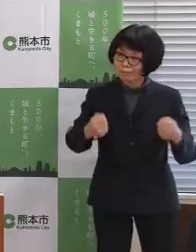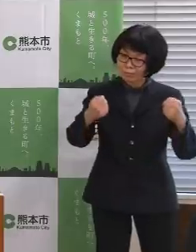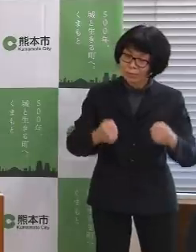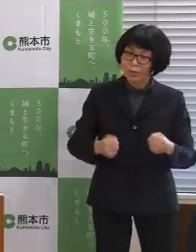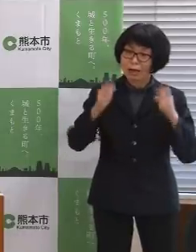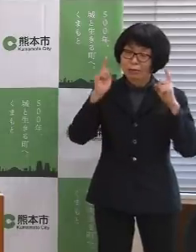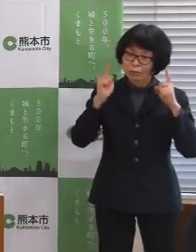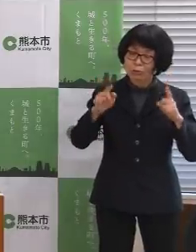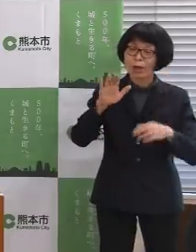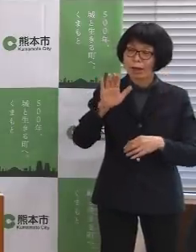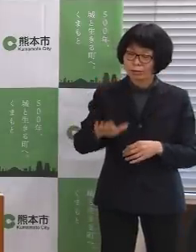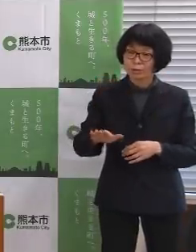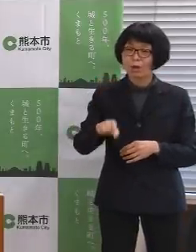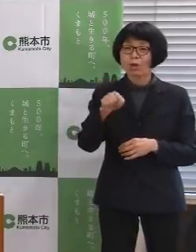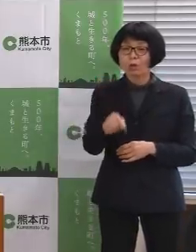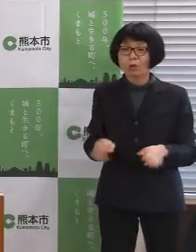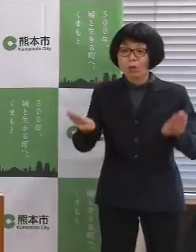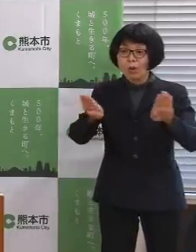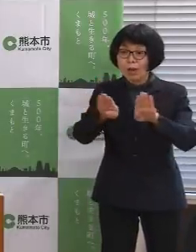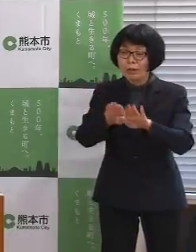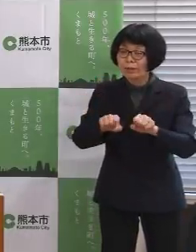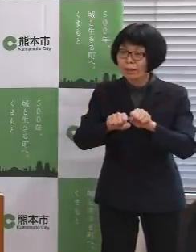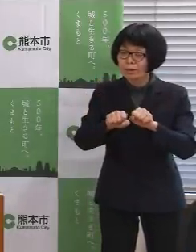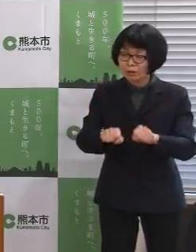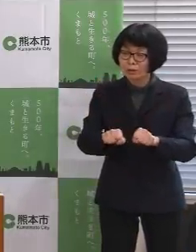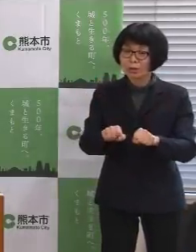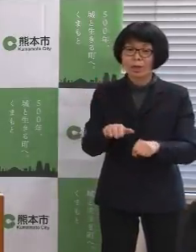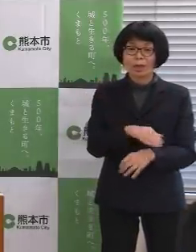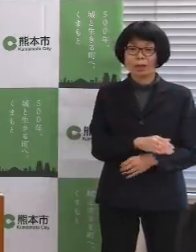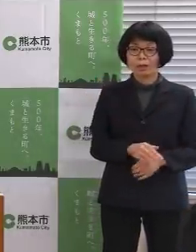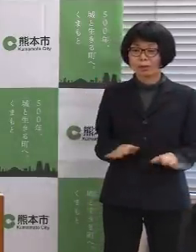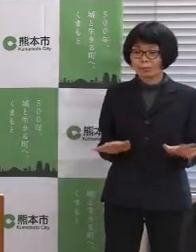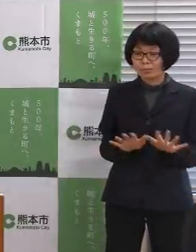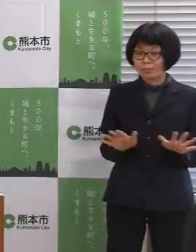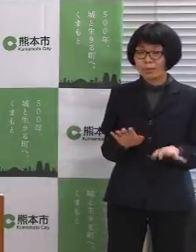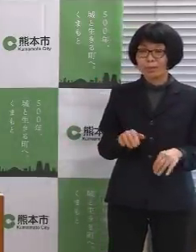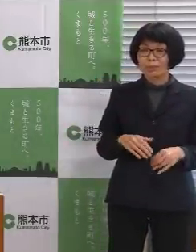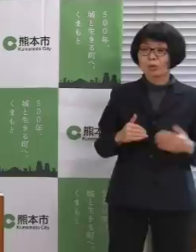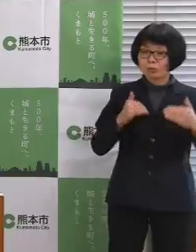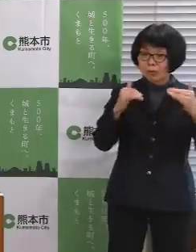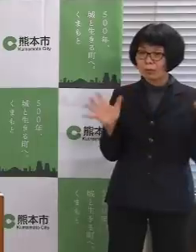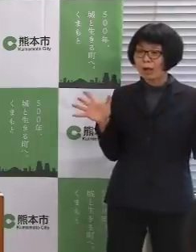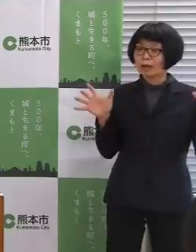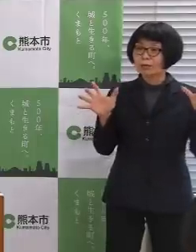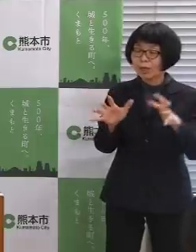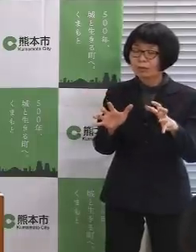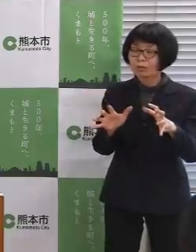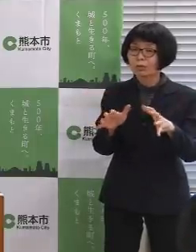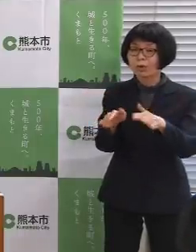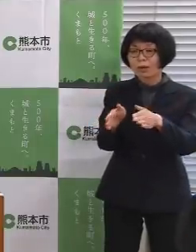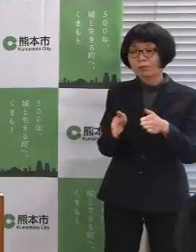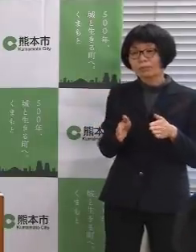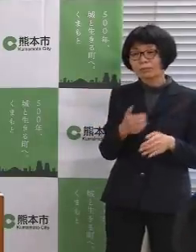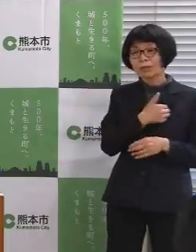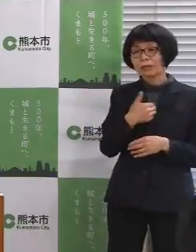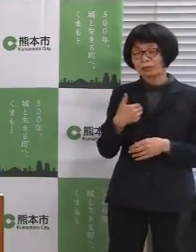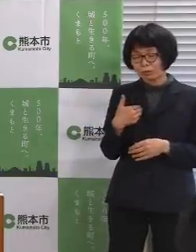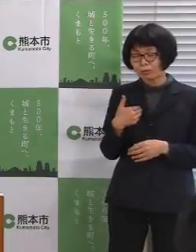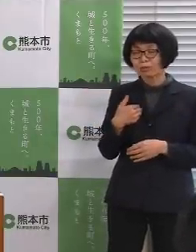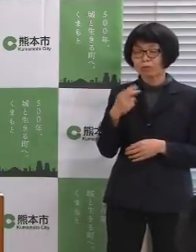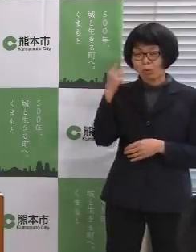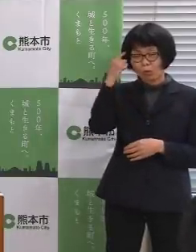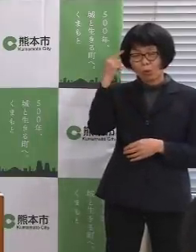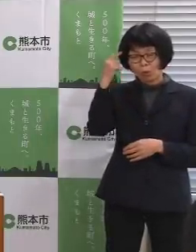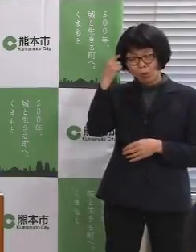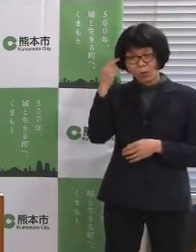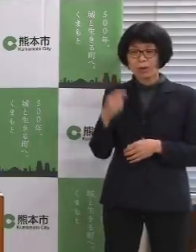またでそれは公園を閉鎖することによってですね、かなりその密の状態は少なくなったと。ただ一方でこの、特に利用の多